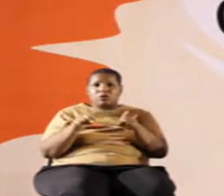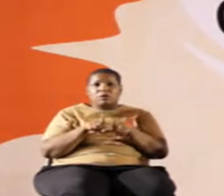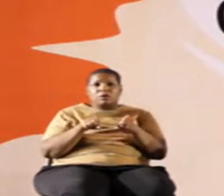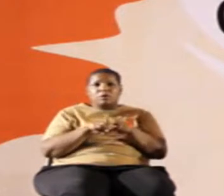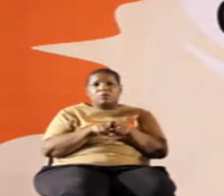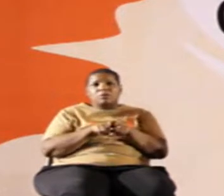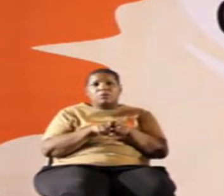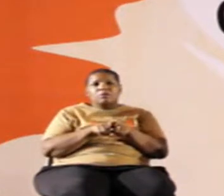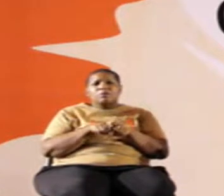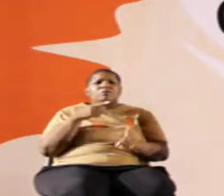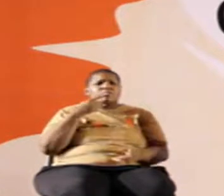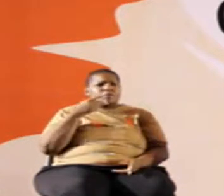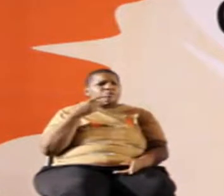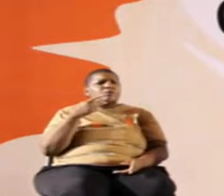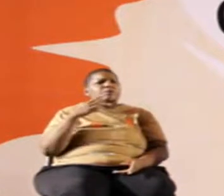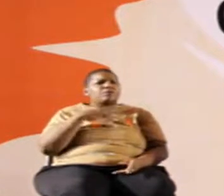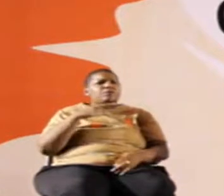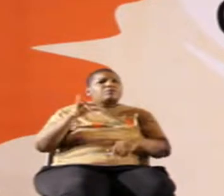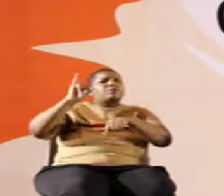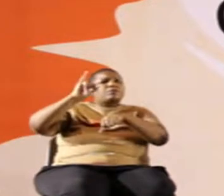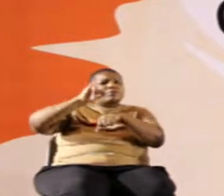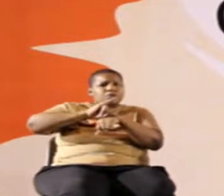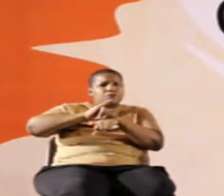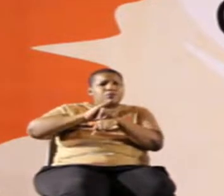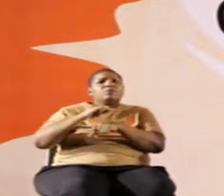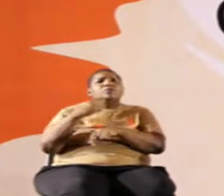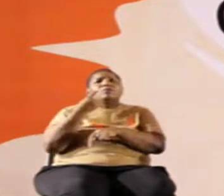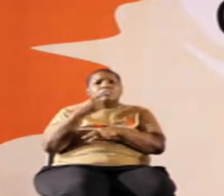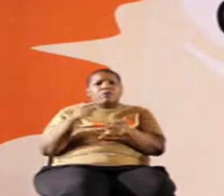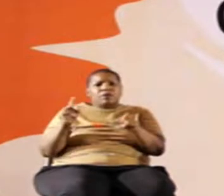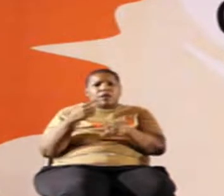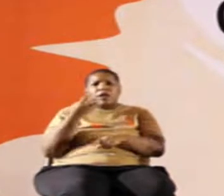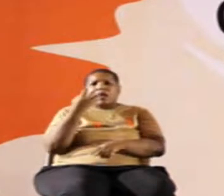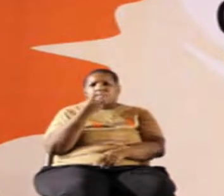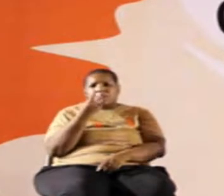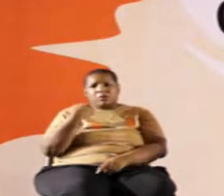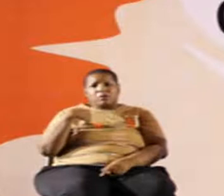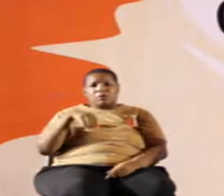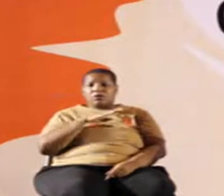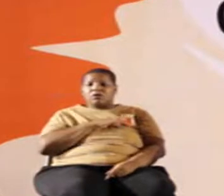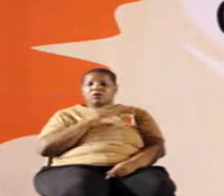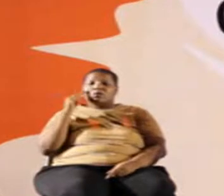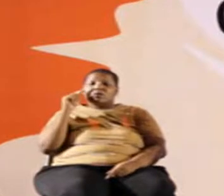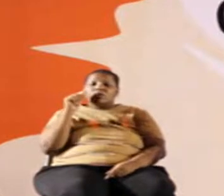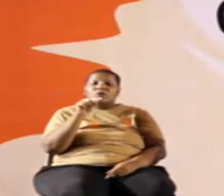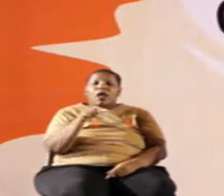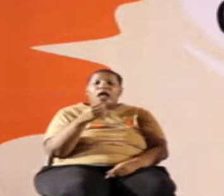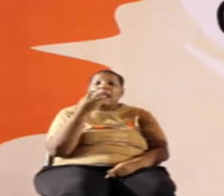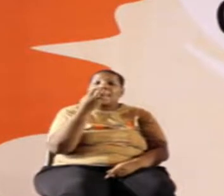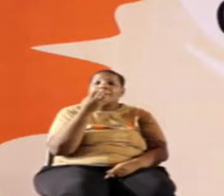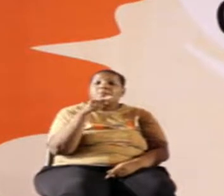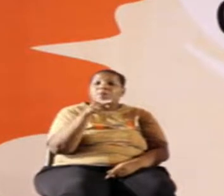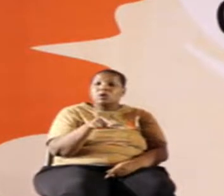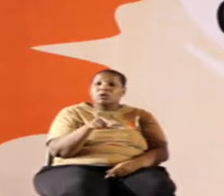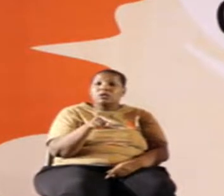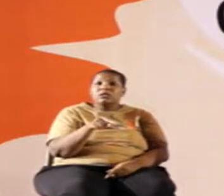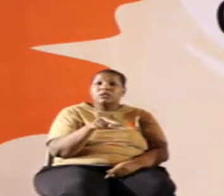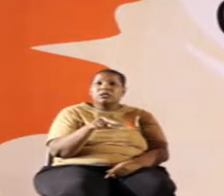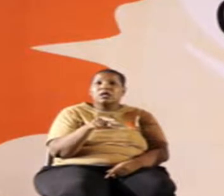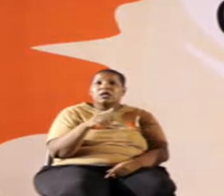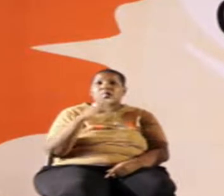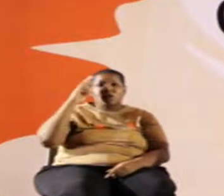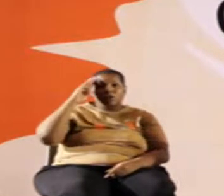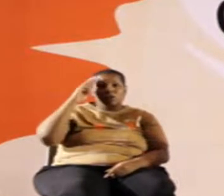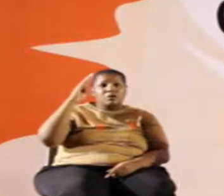ele fala da centralidade da música para nós, né? Foi ali, foi na música, a música foi o